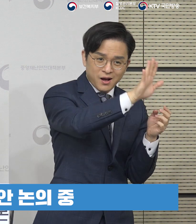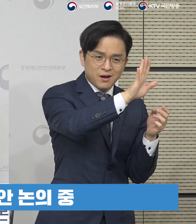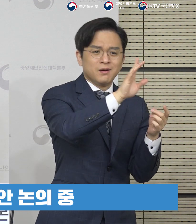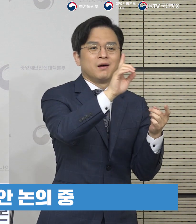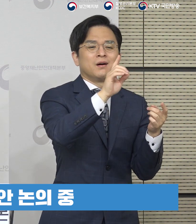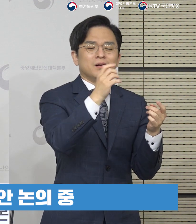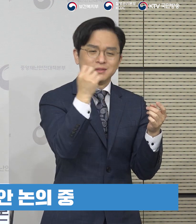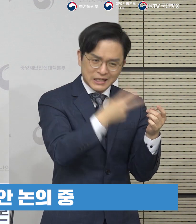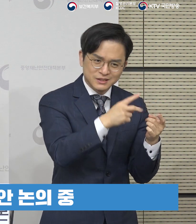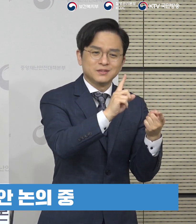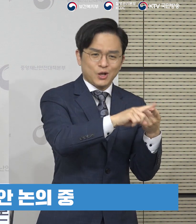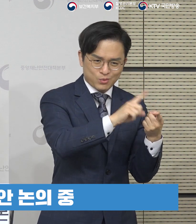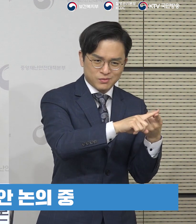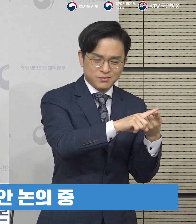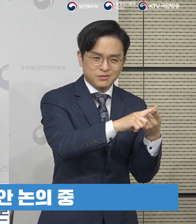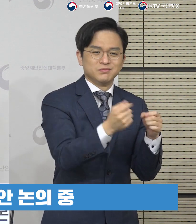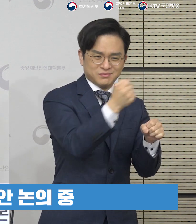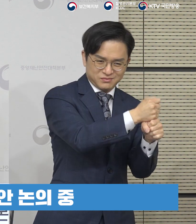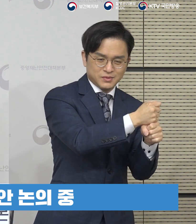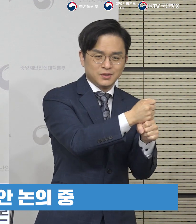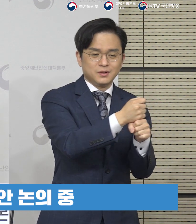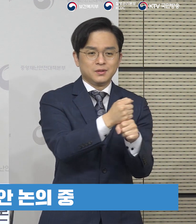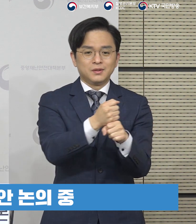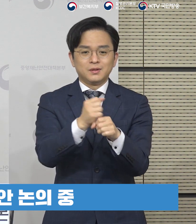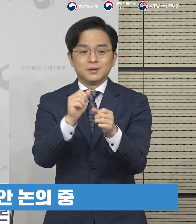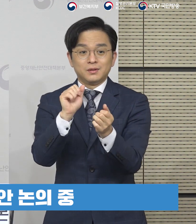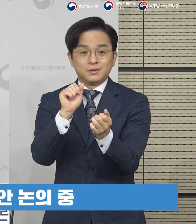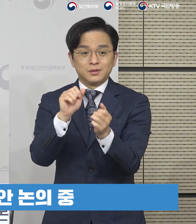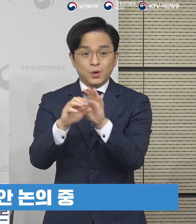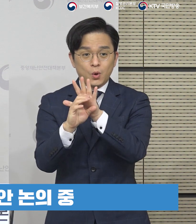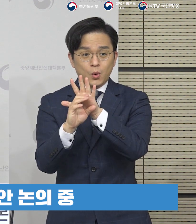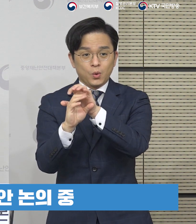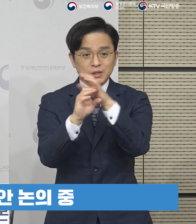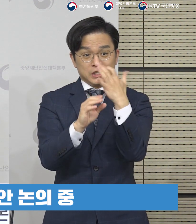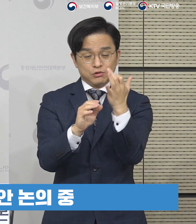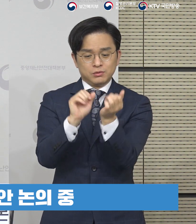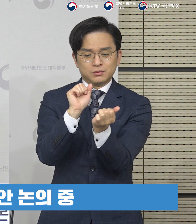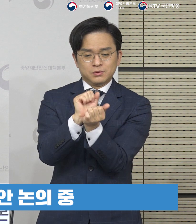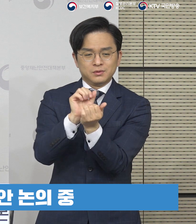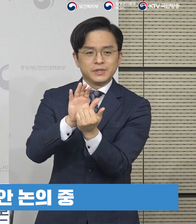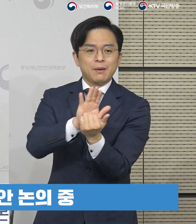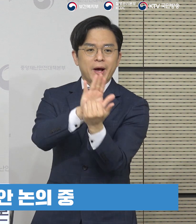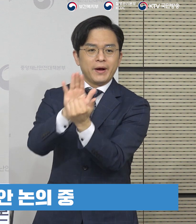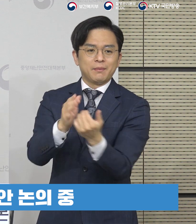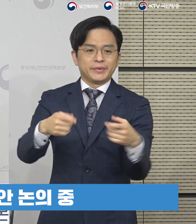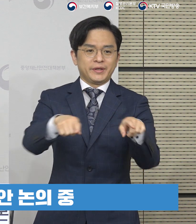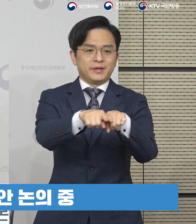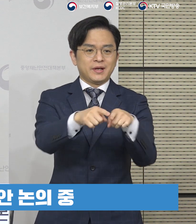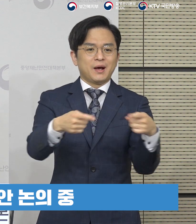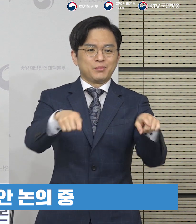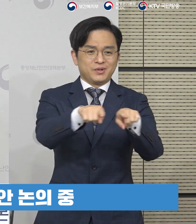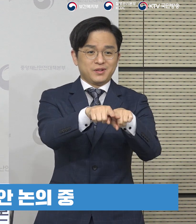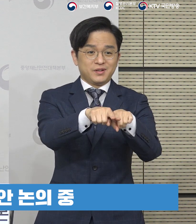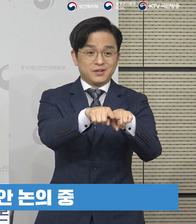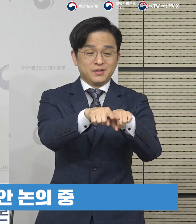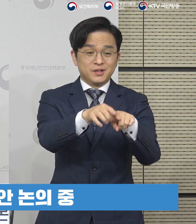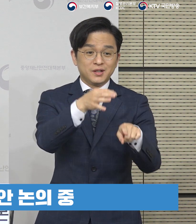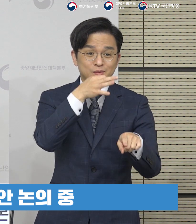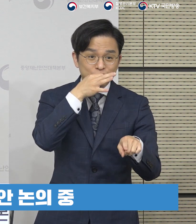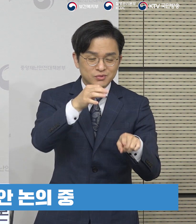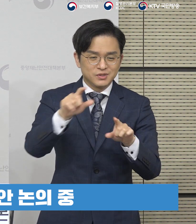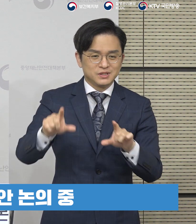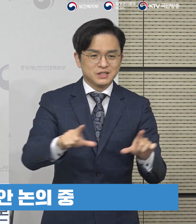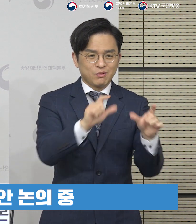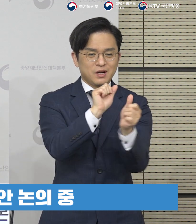어떻게 제도적으로 그리고 일상적으로 유지할 수 있을 것이냐에 대한 논의와